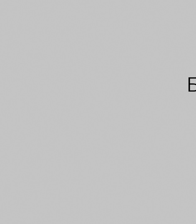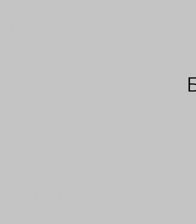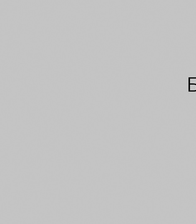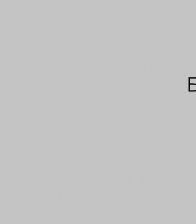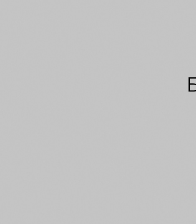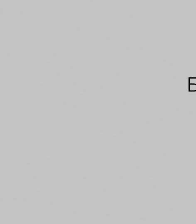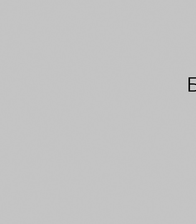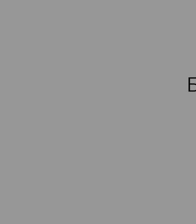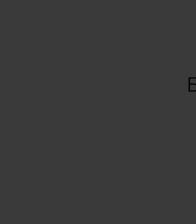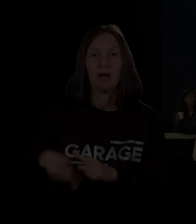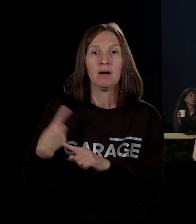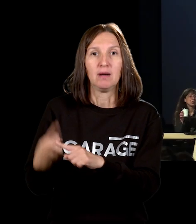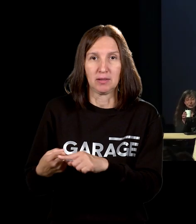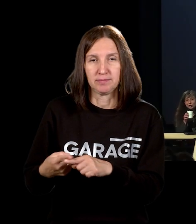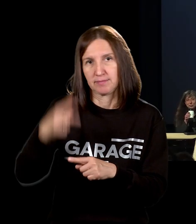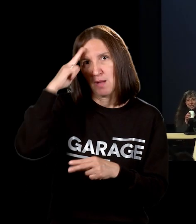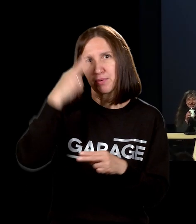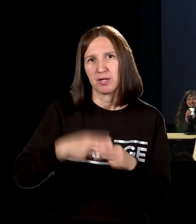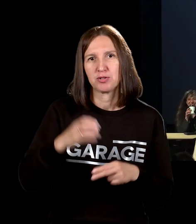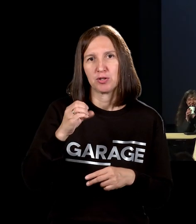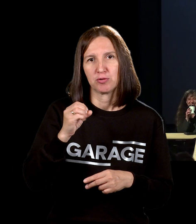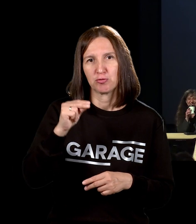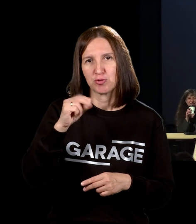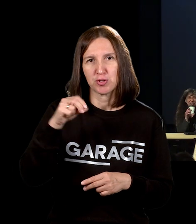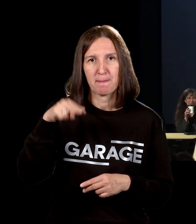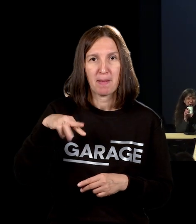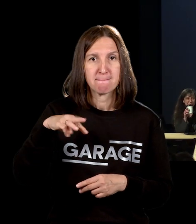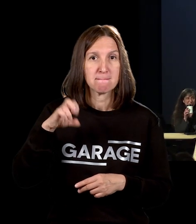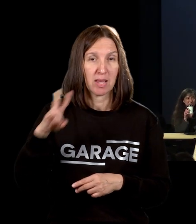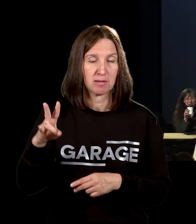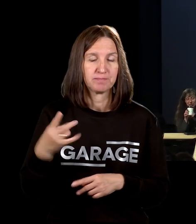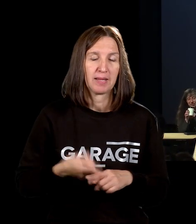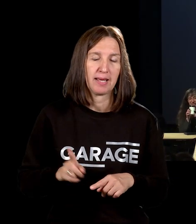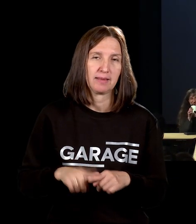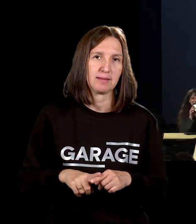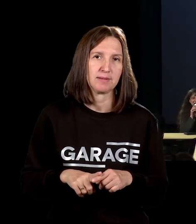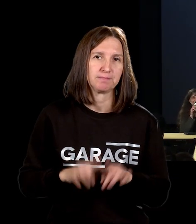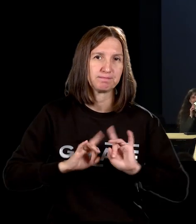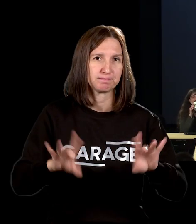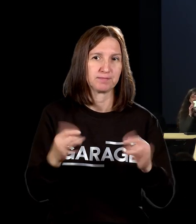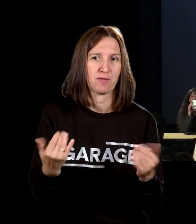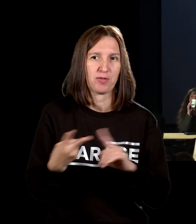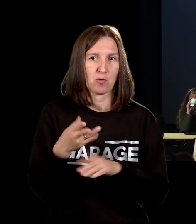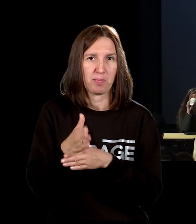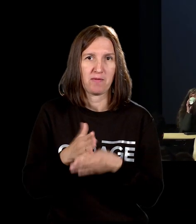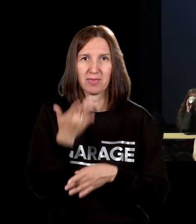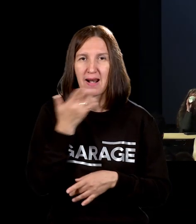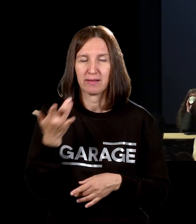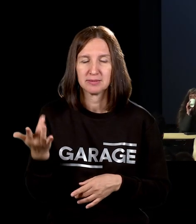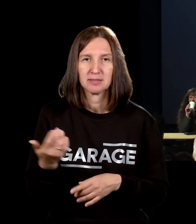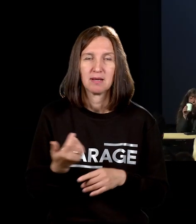Чепман». Часть вторая. Братья Чепманы, наши герои второй части нашей лекции.